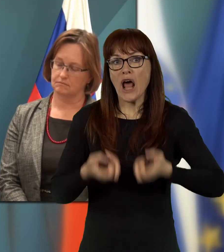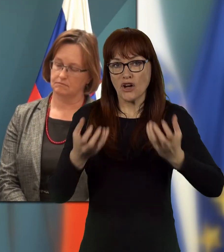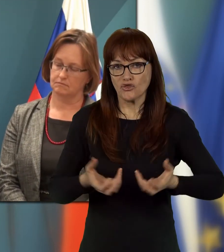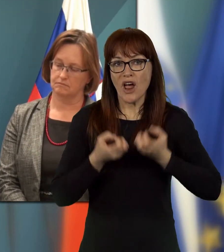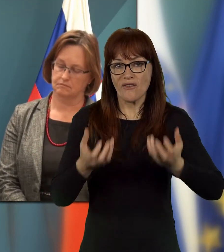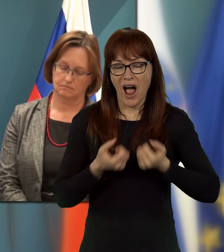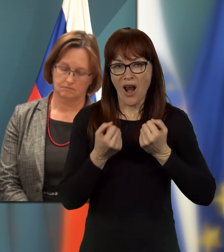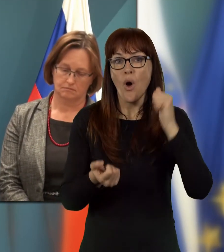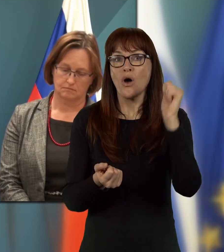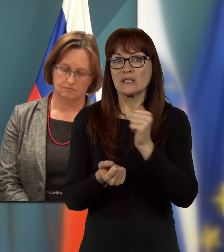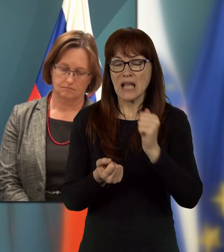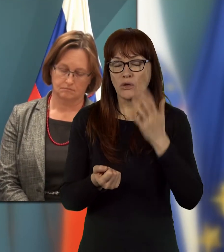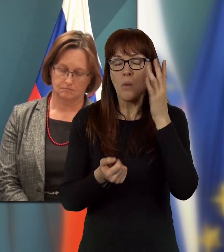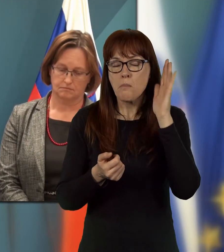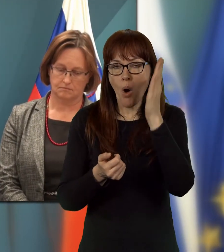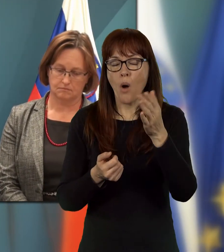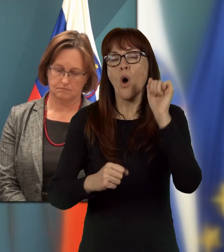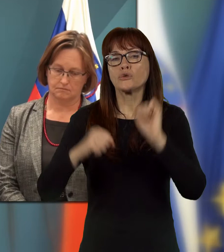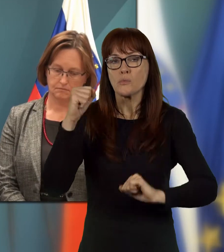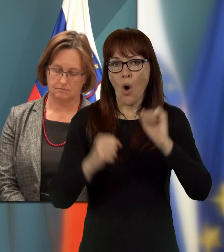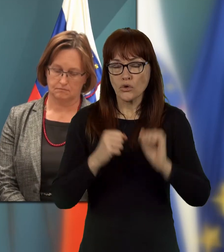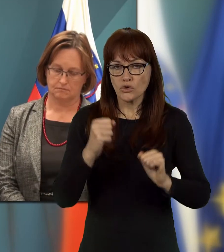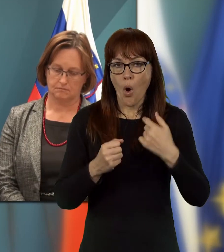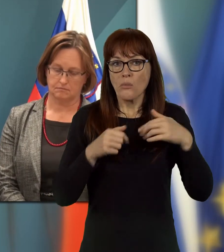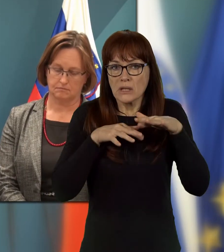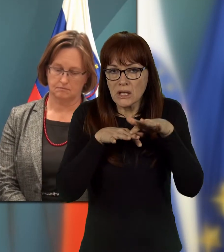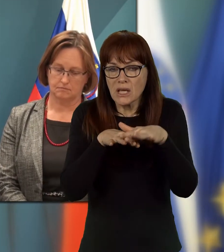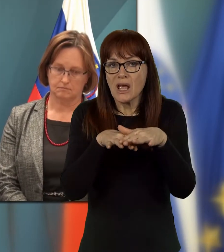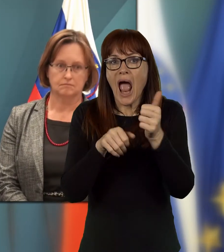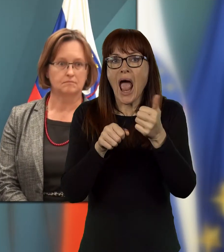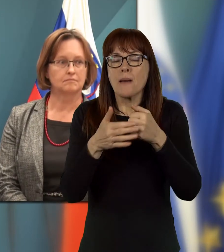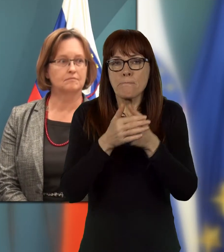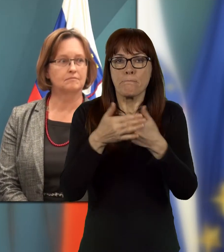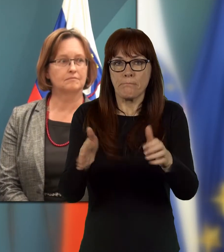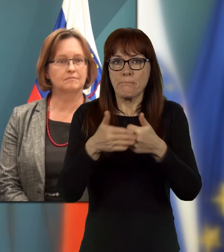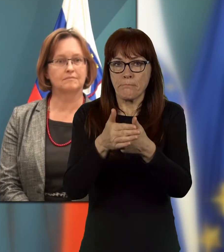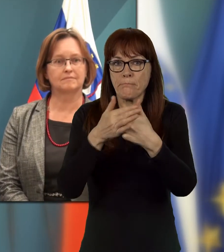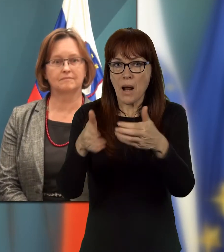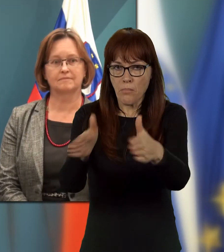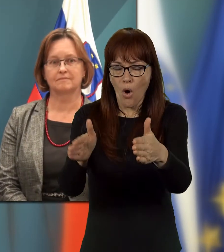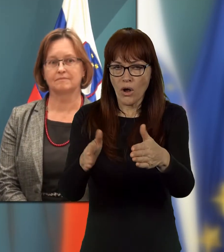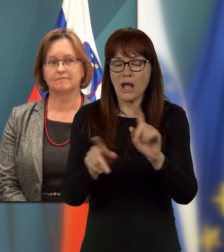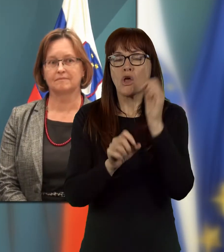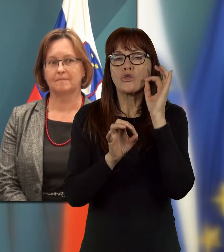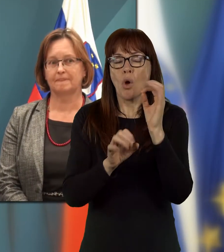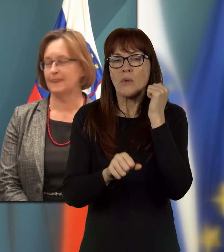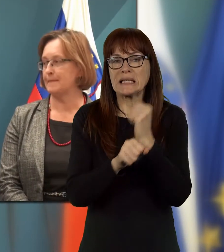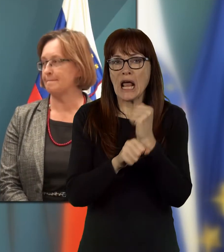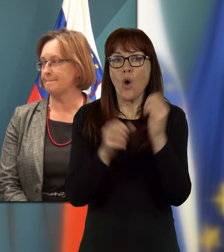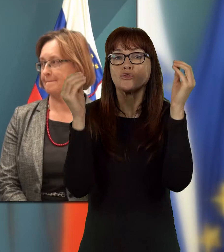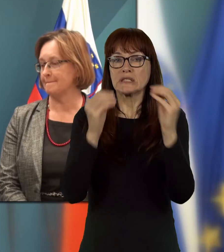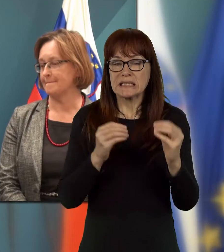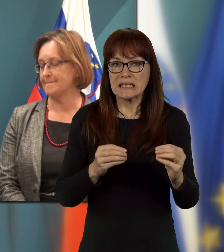reševalo za to, da bomo sploh sposobni iti v nek preboj in pa enim dobro